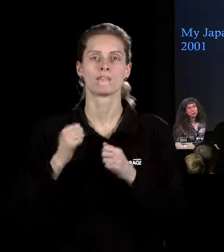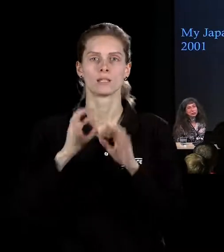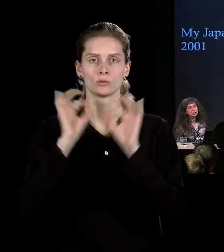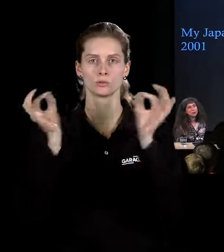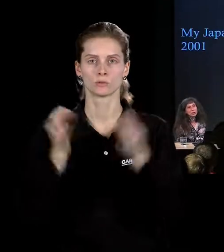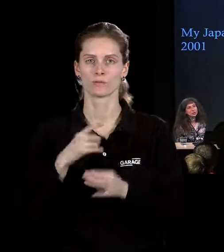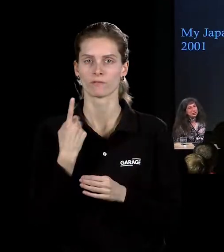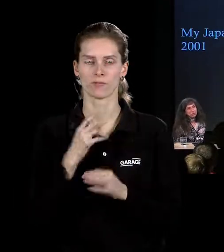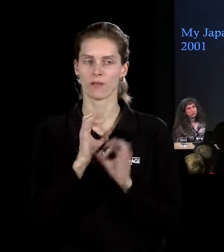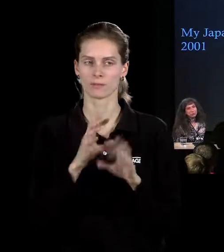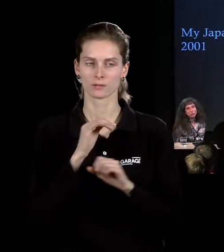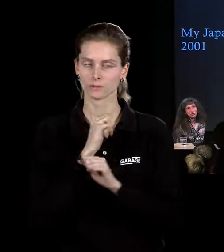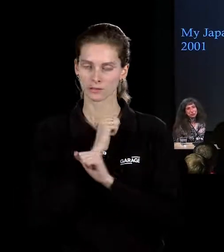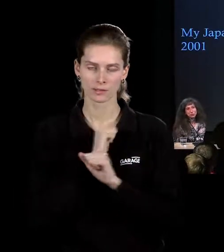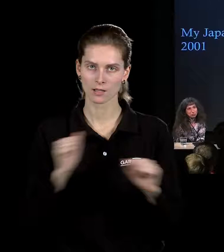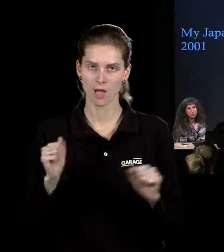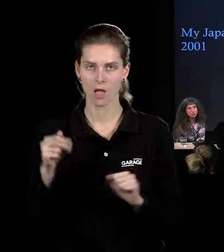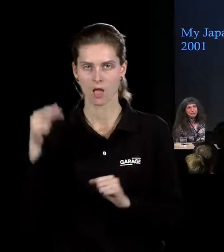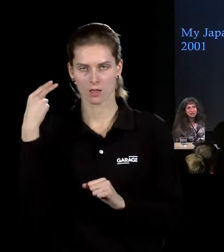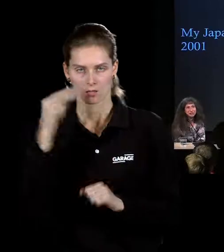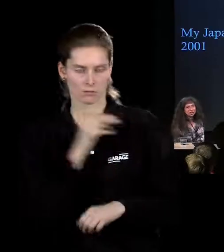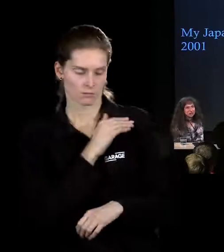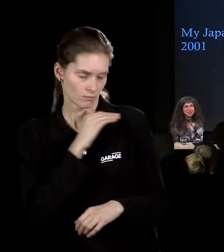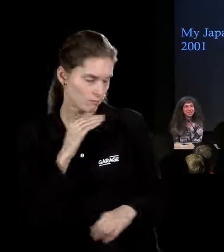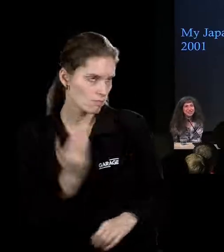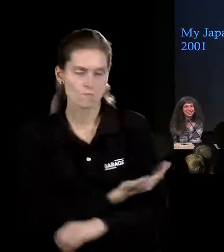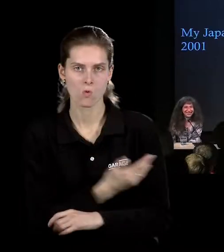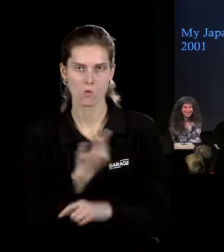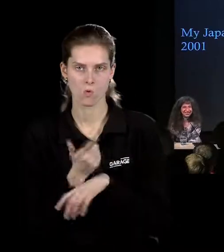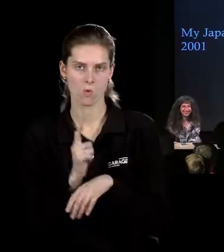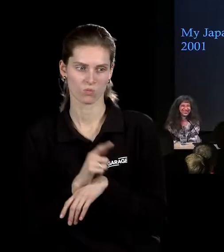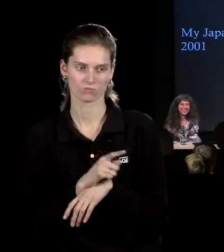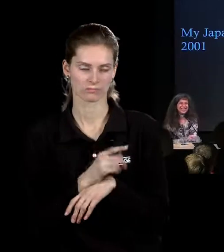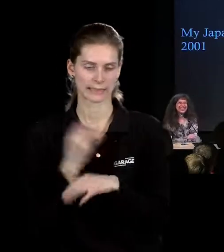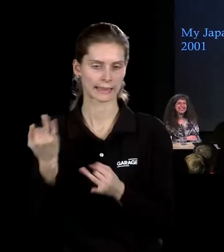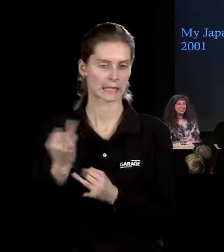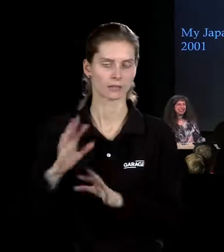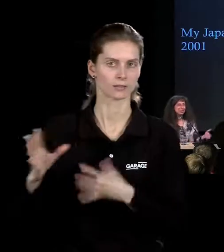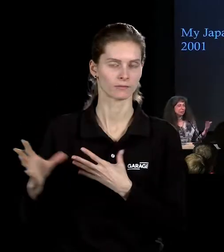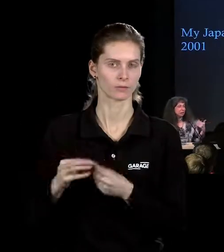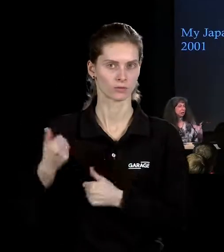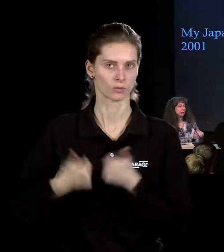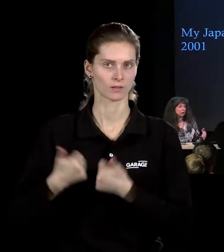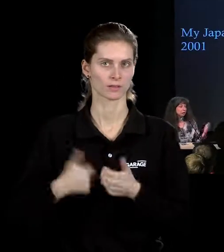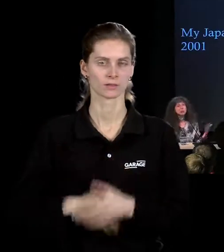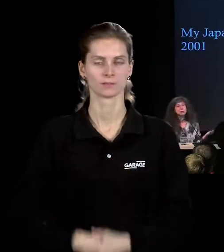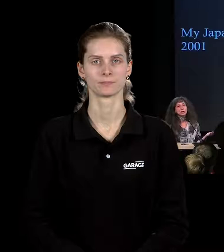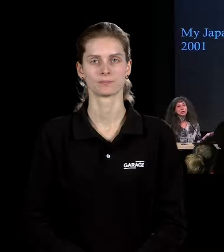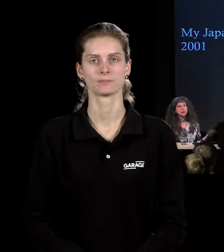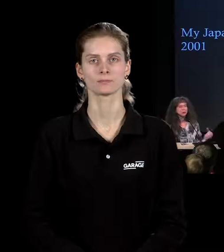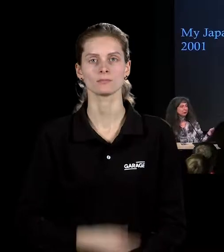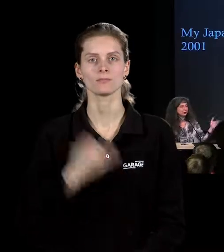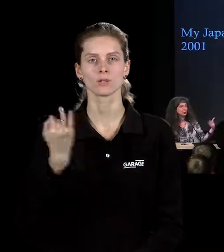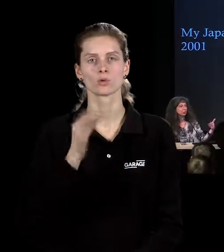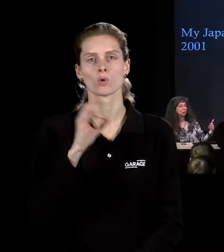что китайцы все-таки настолько сильнее, что ничего, просто даже не интересно. Как бы. И поэтому вот, история про